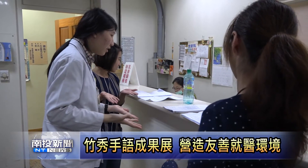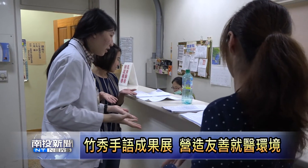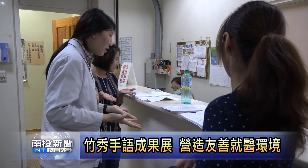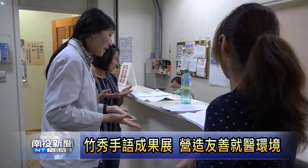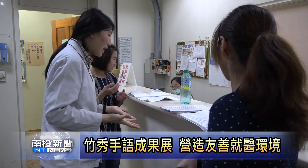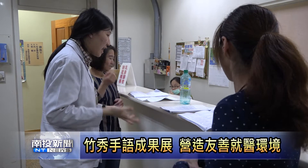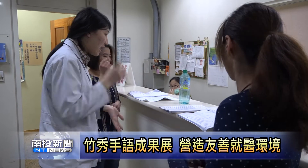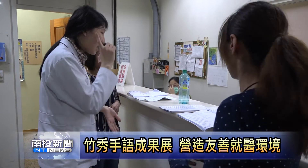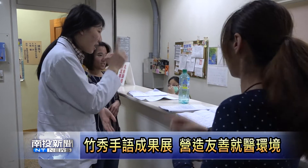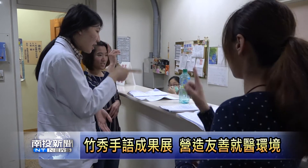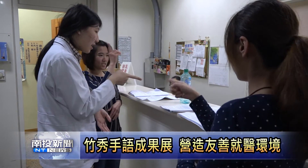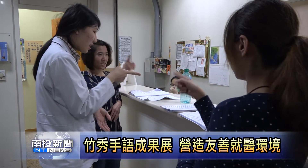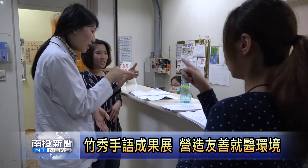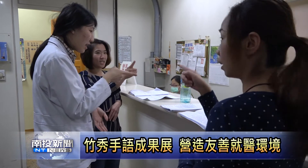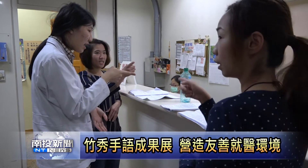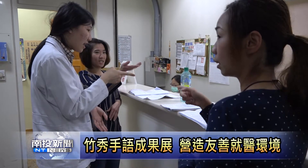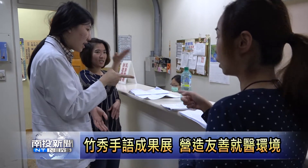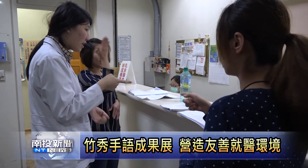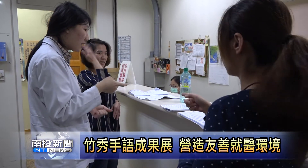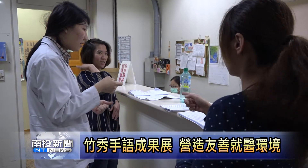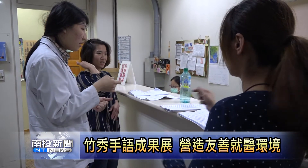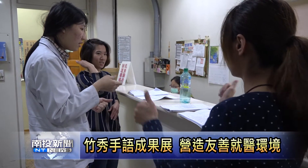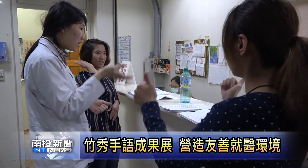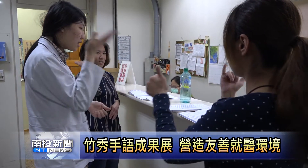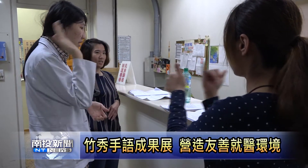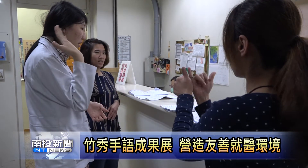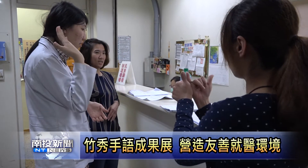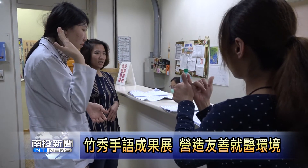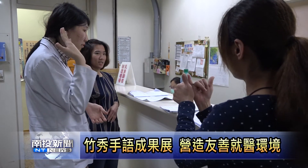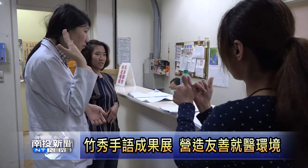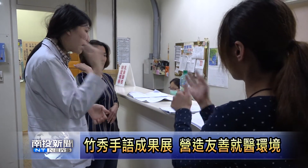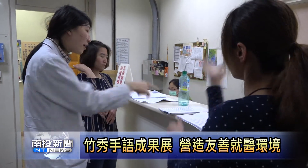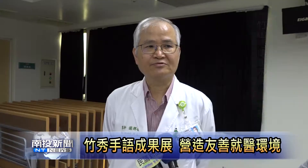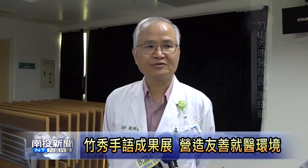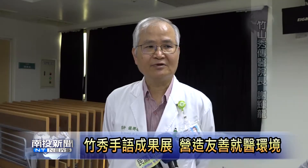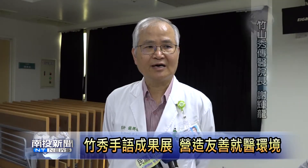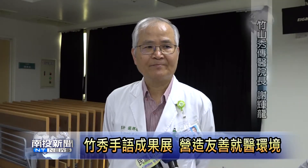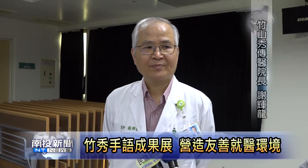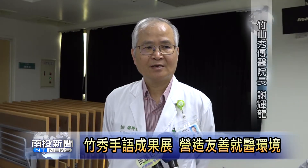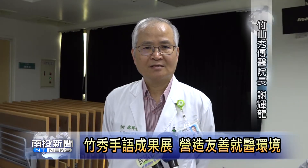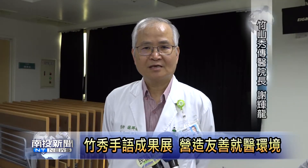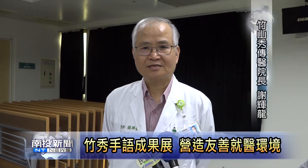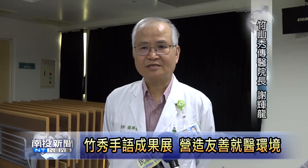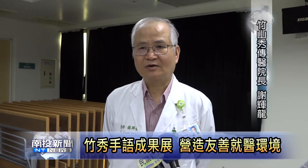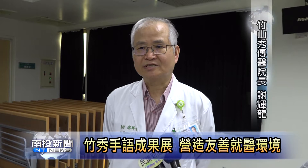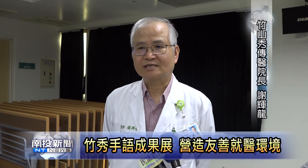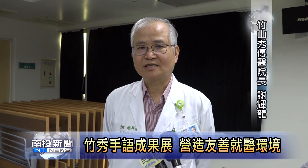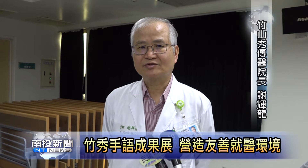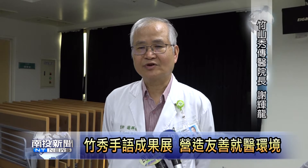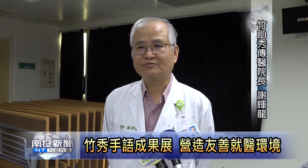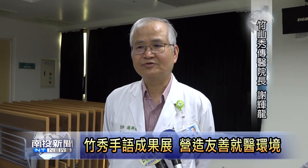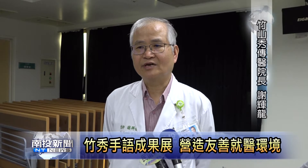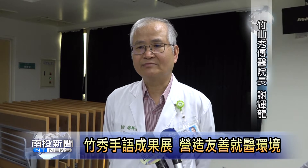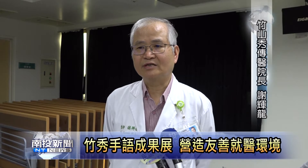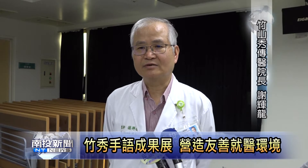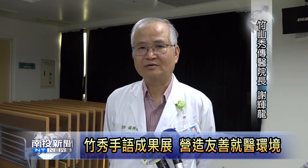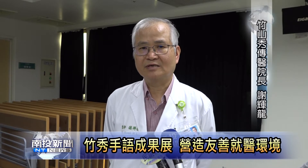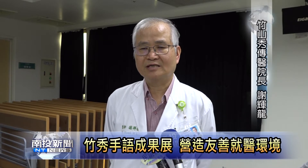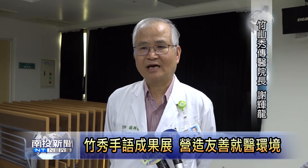在到无差别的清晰照顾台湾整个都已经变成多元文化那实际上我想在多元文化里面那当然